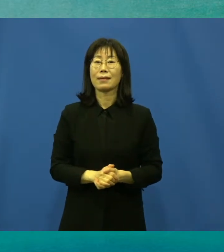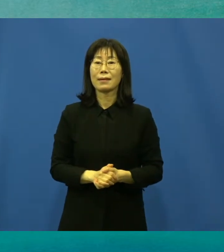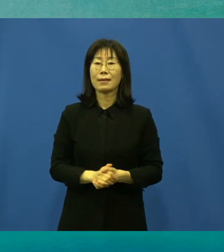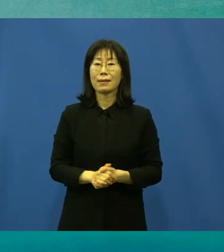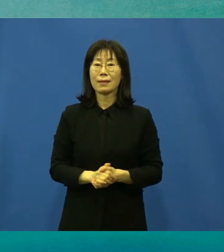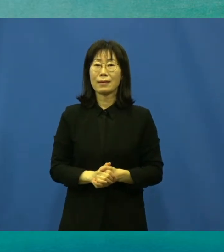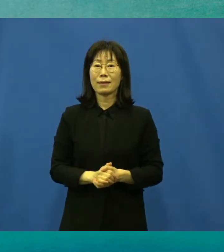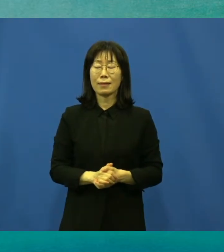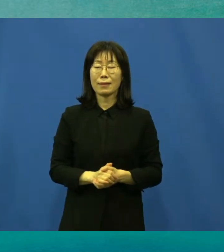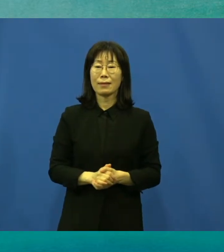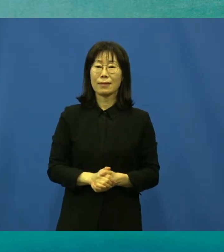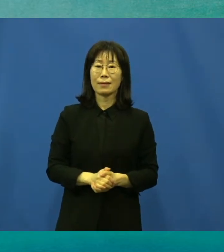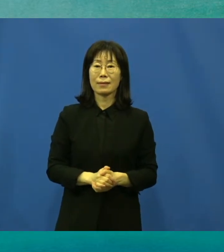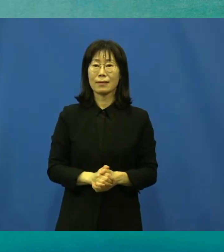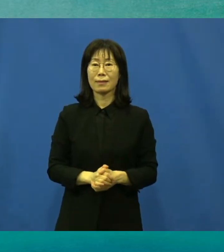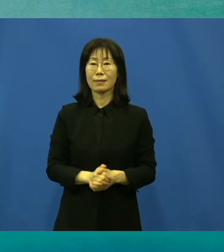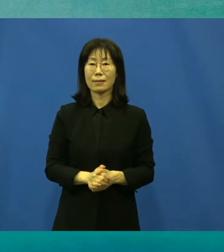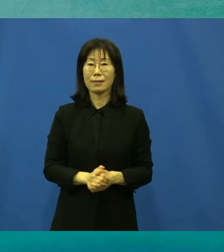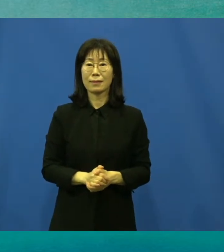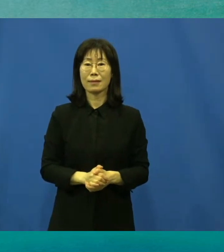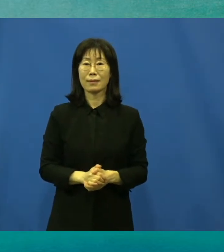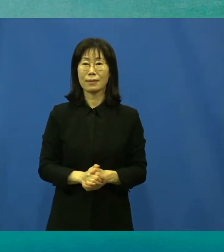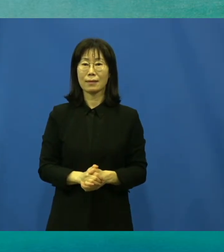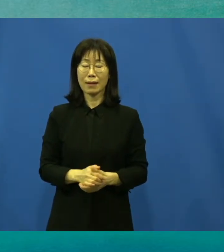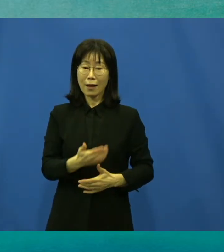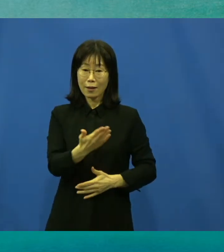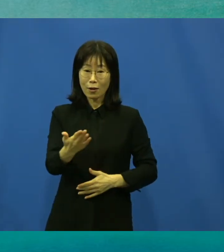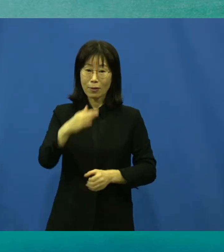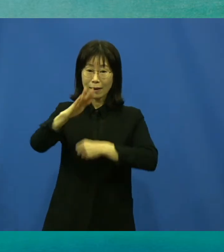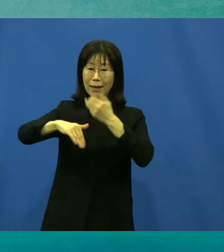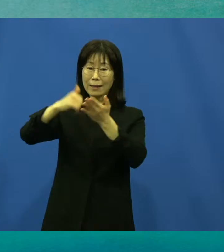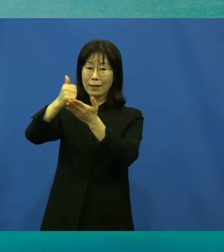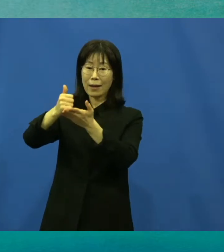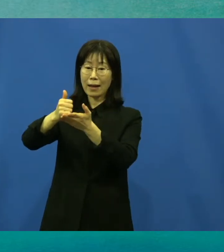눈이 정면으로 마주쳐 본 적이 있습니까?